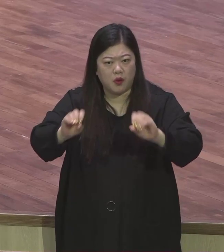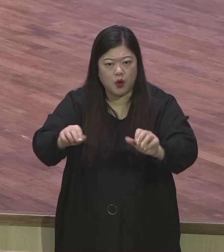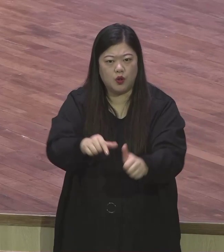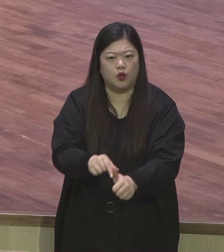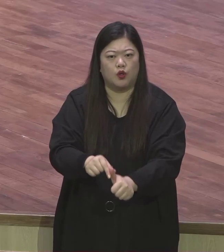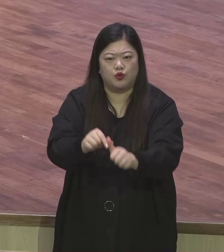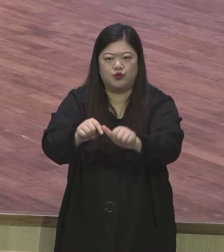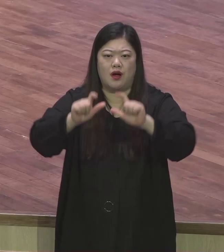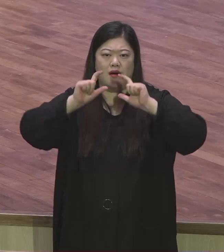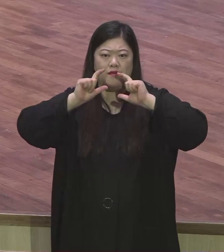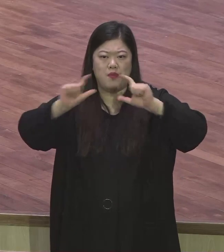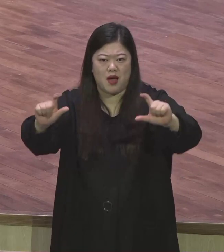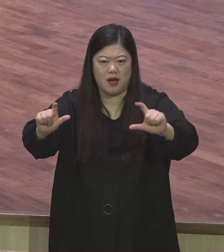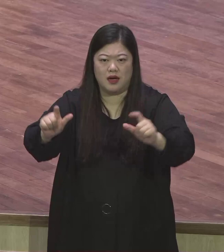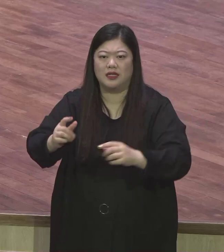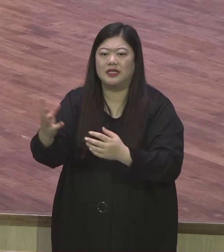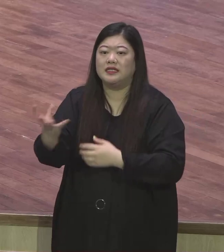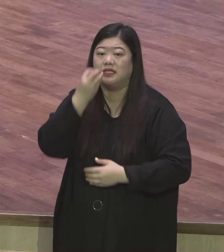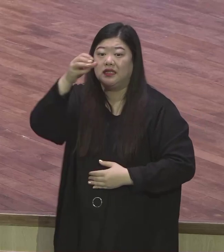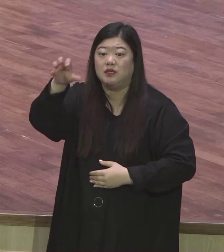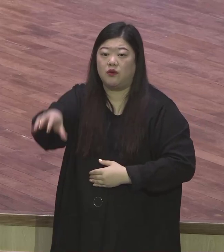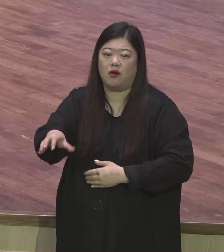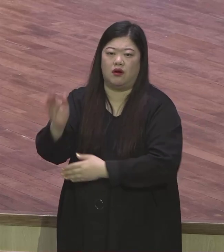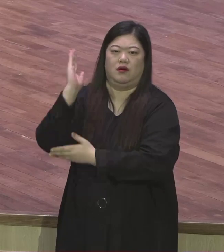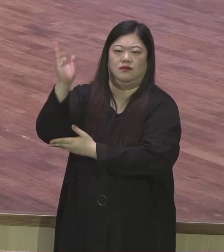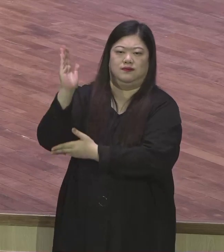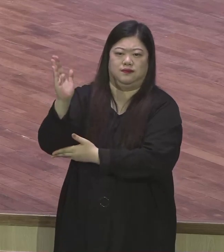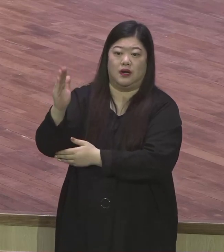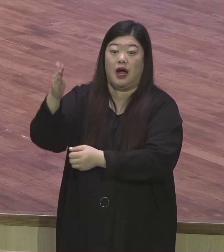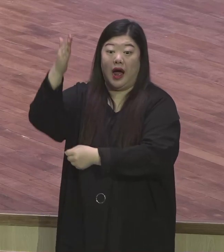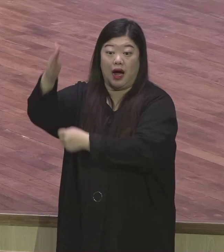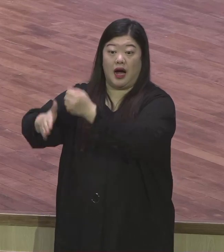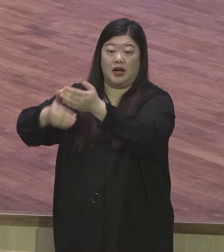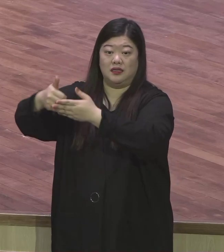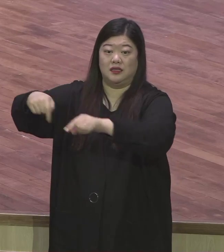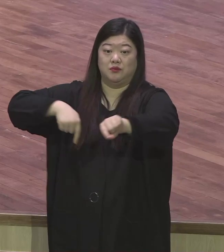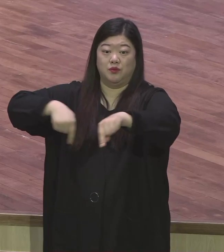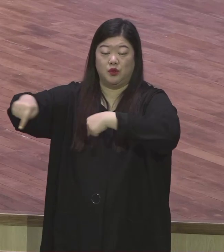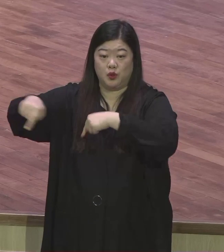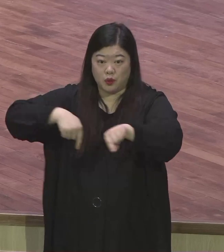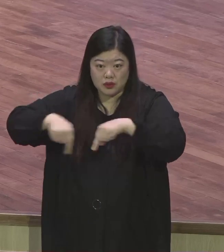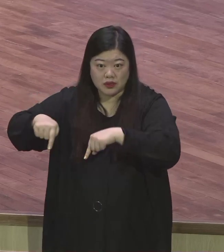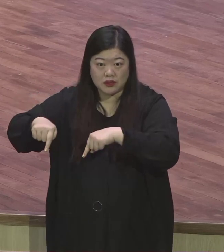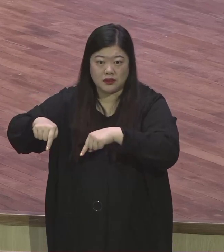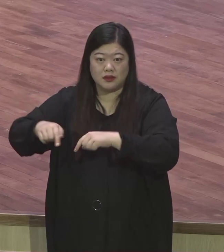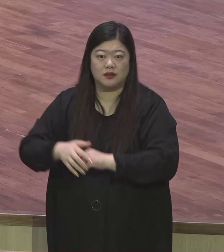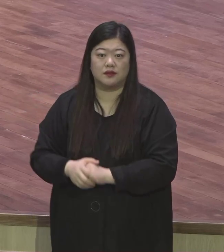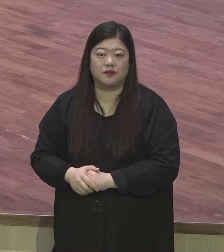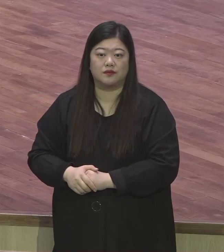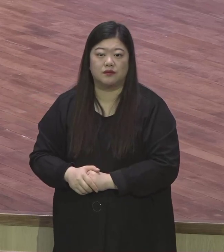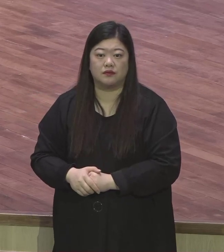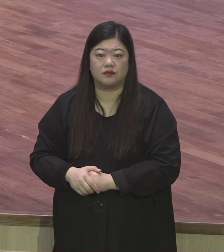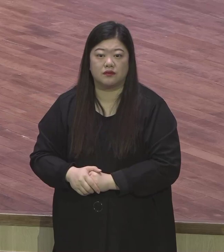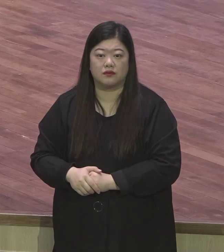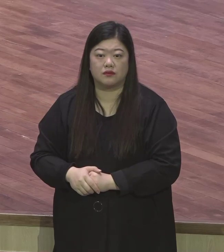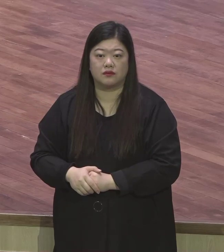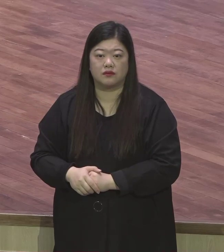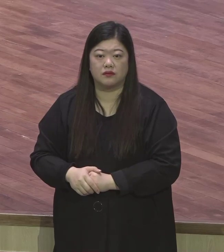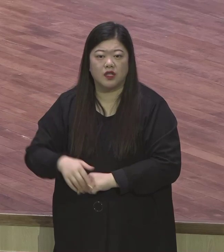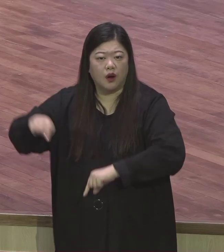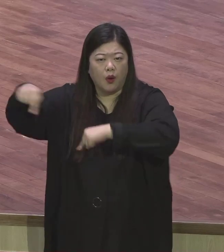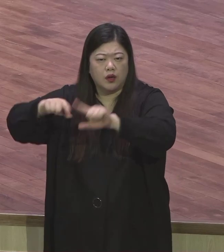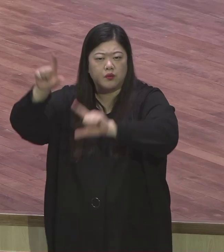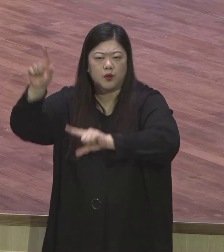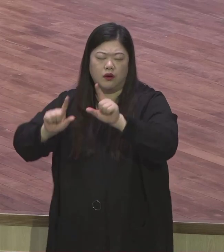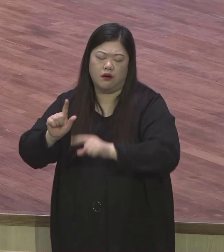공포하며 시온을 향하여 이르기를 내 하나님이 통치하신다 하는 자의 산을 넘는 발이 어찌 그리